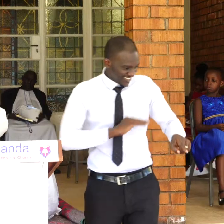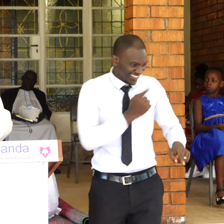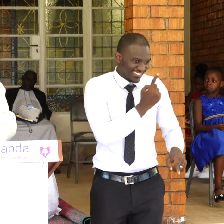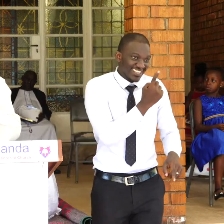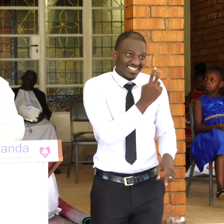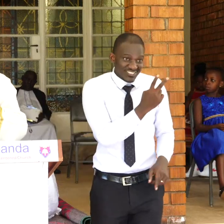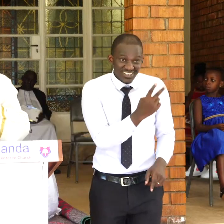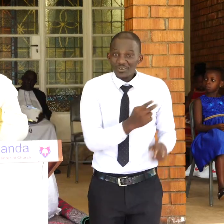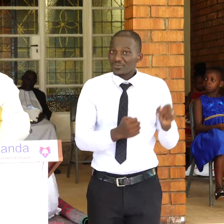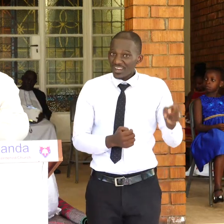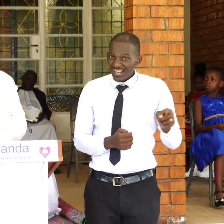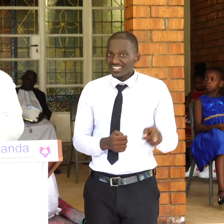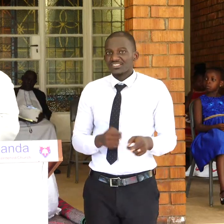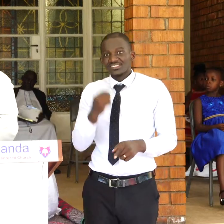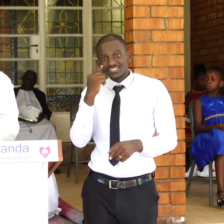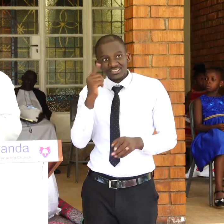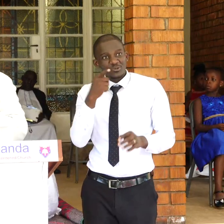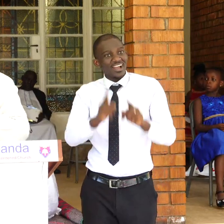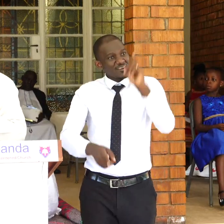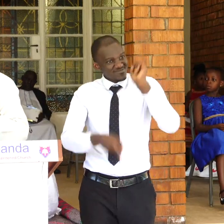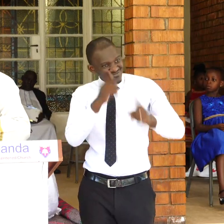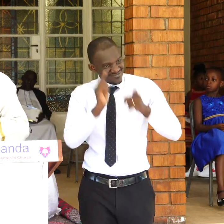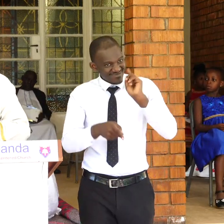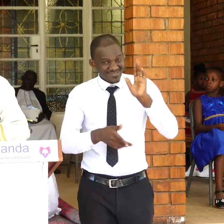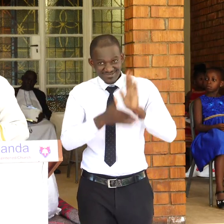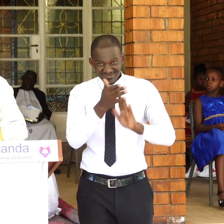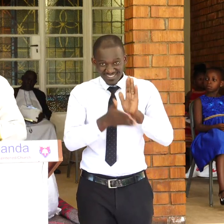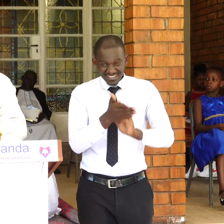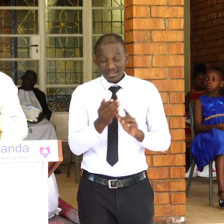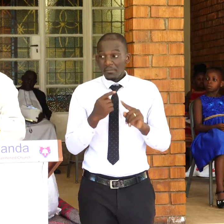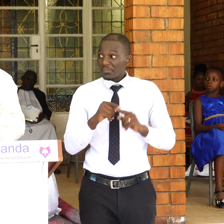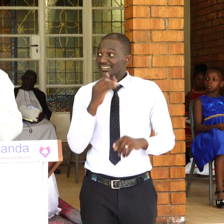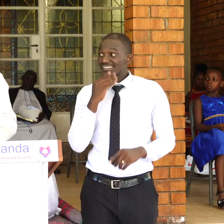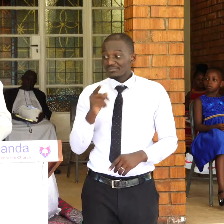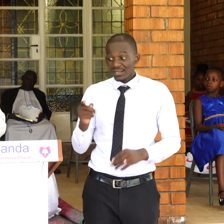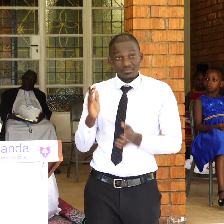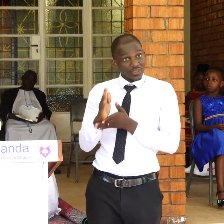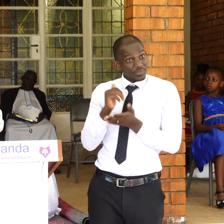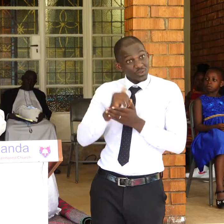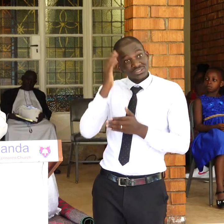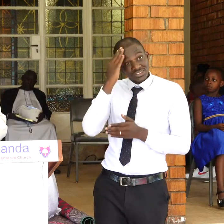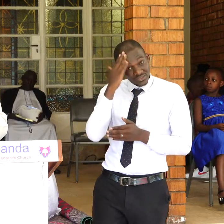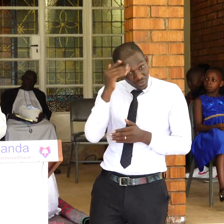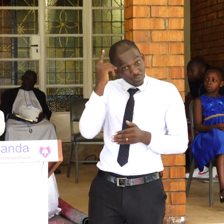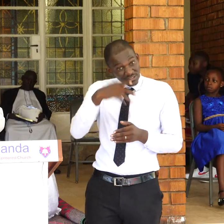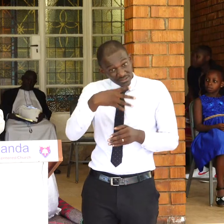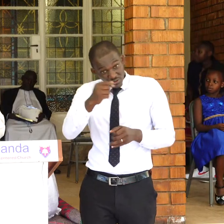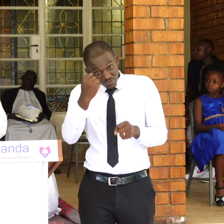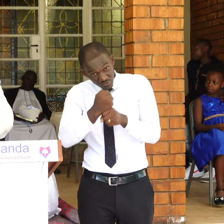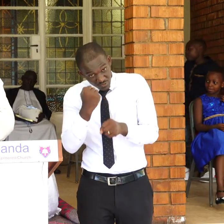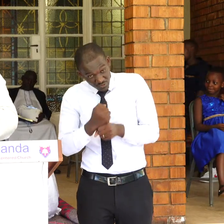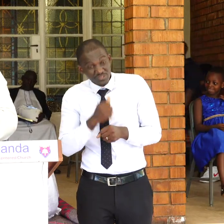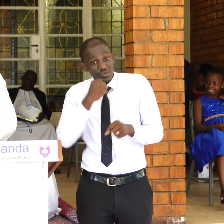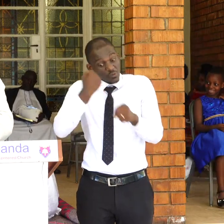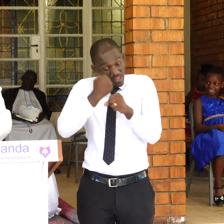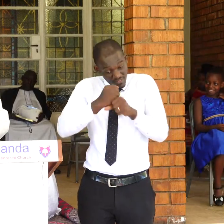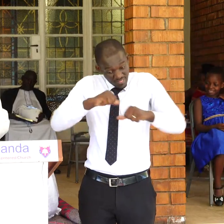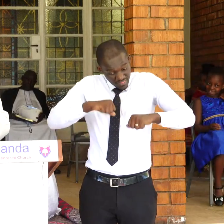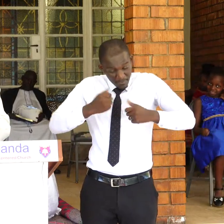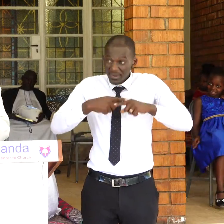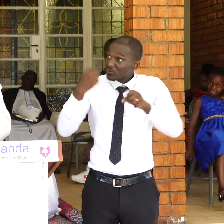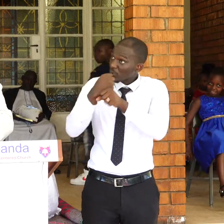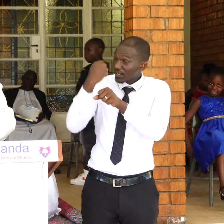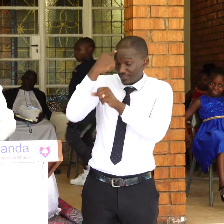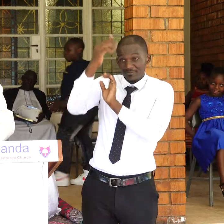12. Otegeera butegeeza ani asinga emisinde. Naye omusajja olw'okuba amanyi kyagenda okukola takyekolera,